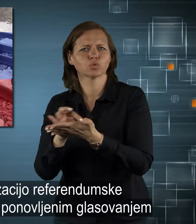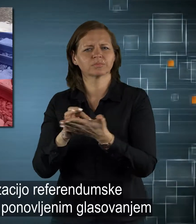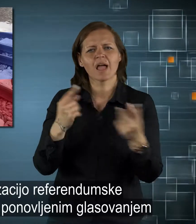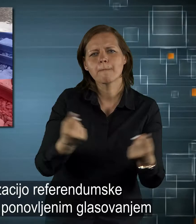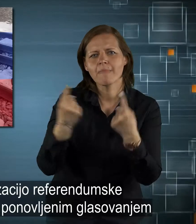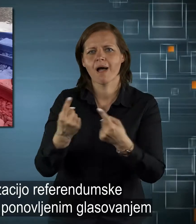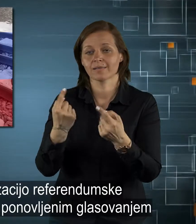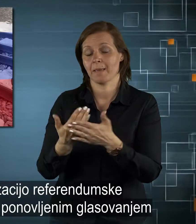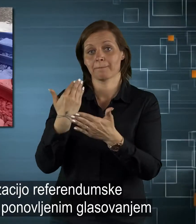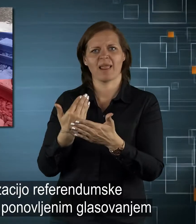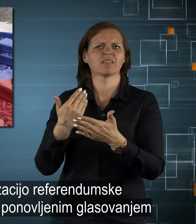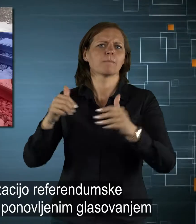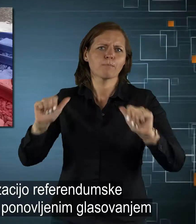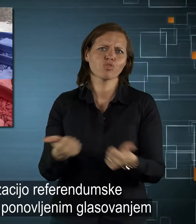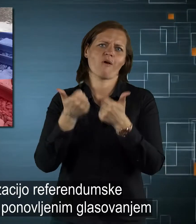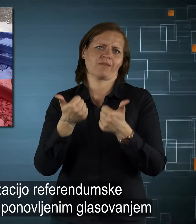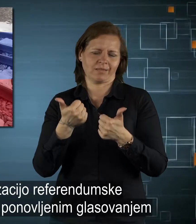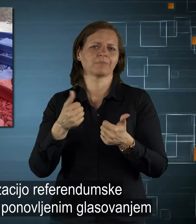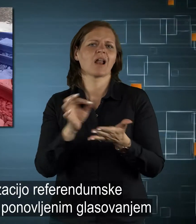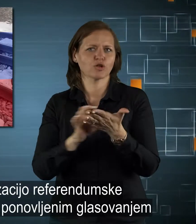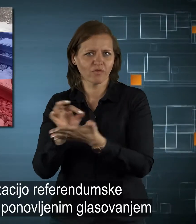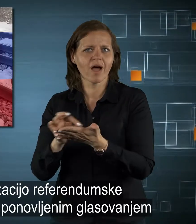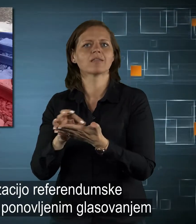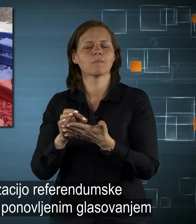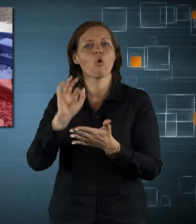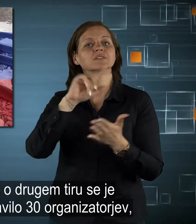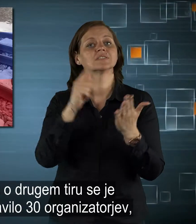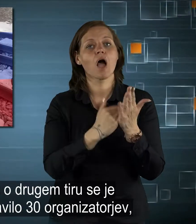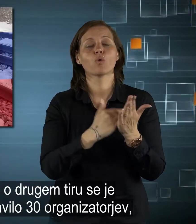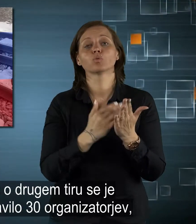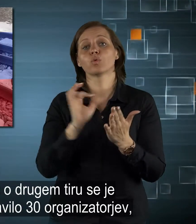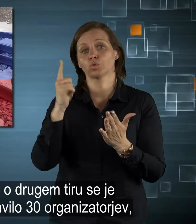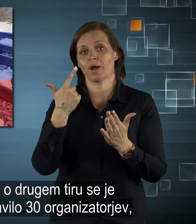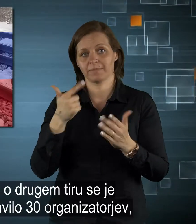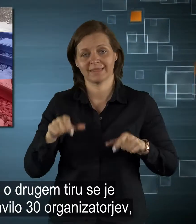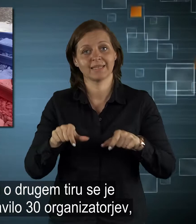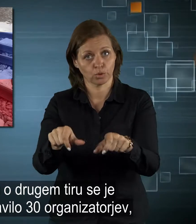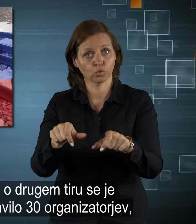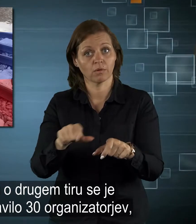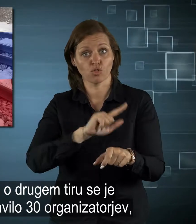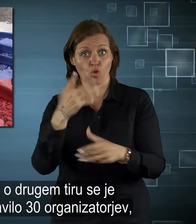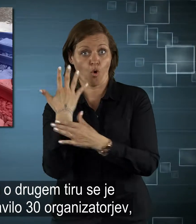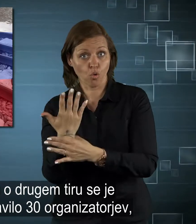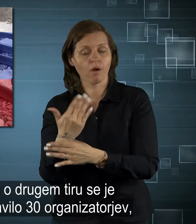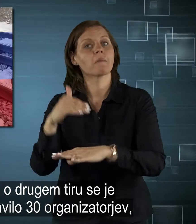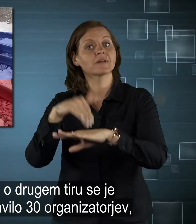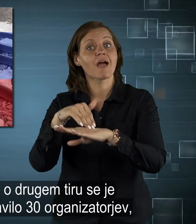pred ponovljenim glasovanjem o zakonu o drugem tiru se je do roka prijavilo 30 organizatorjev. Dodatno pa sta